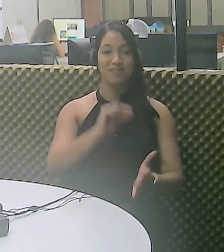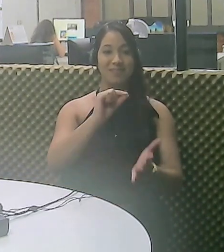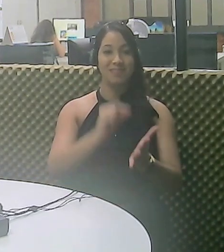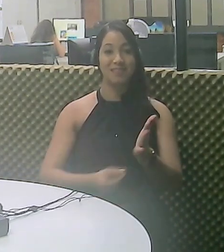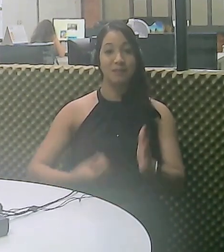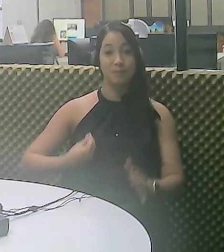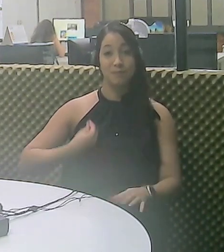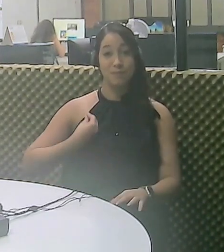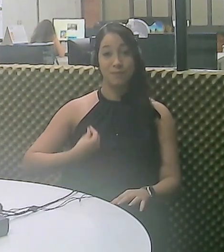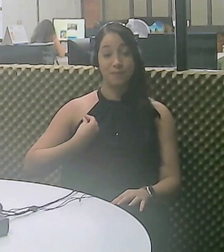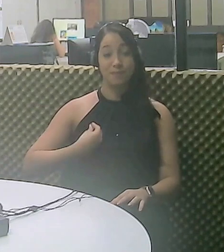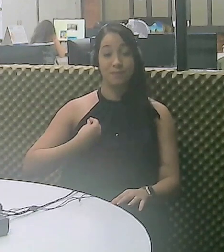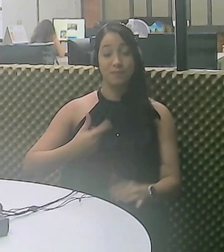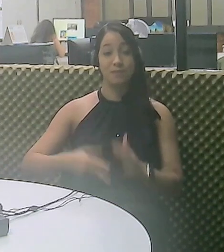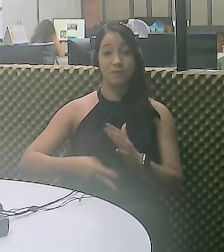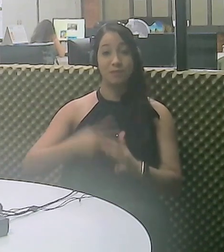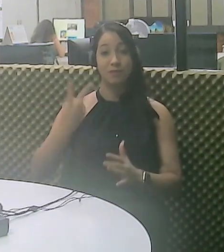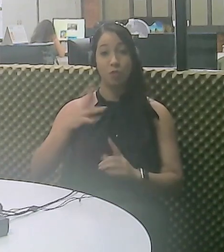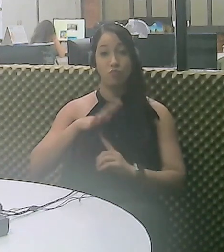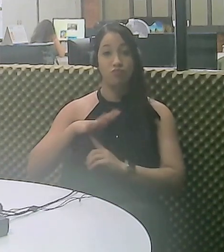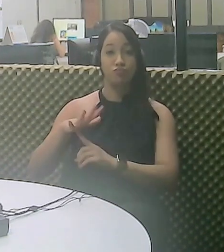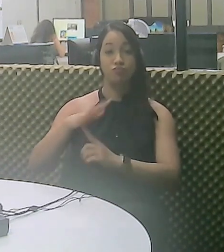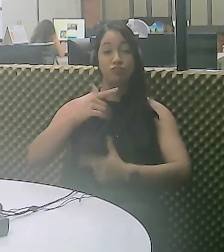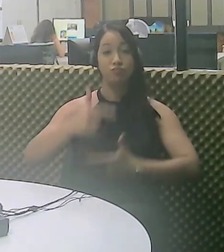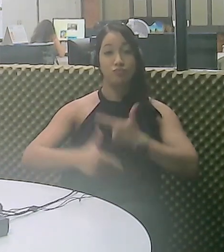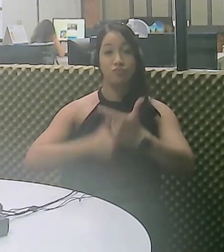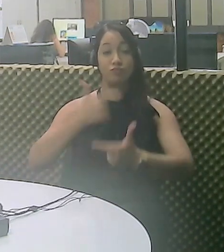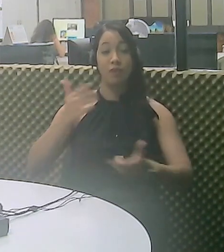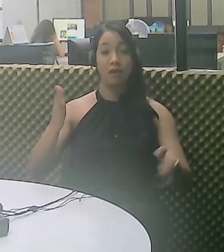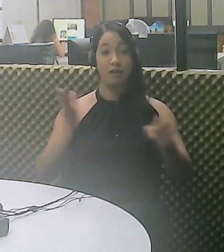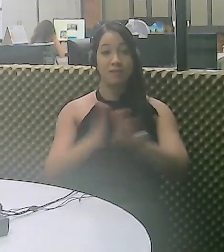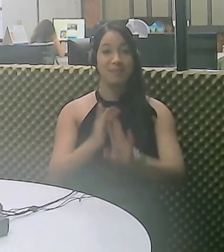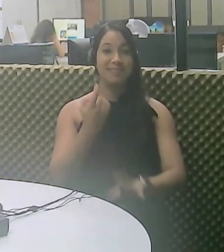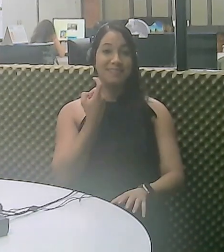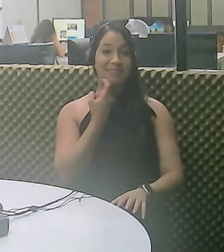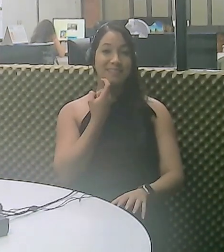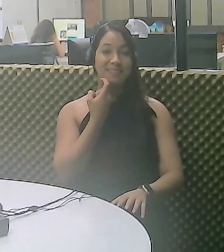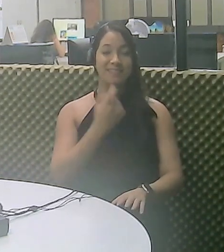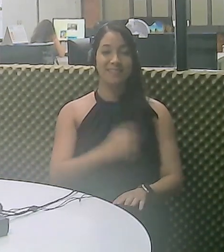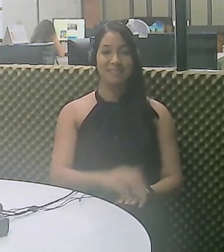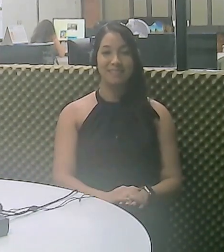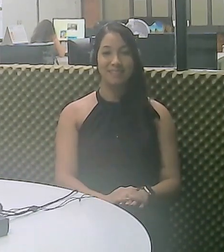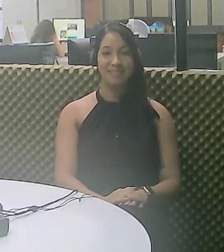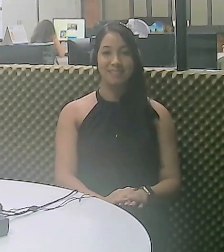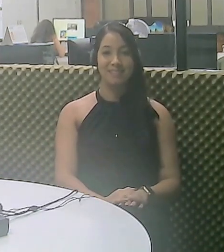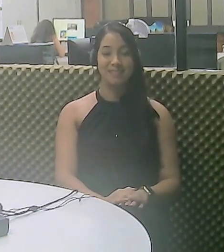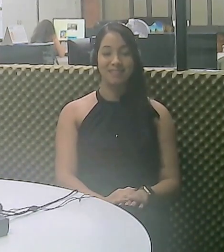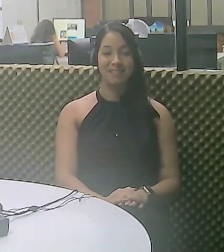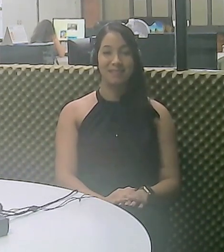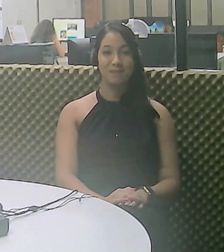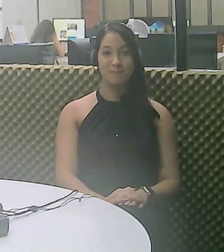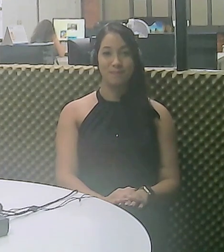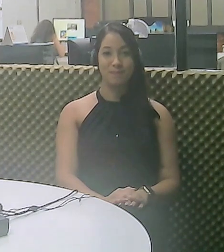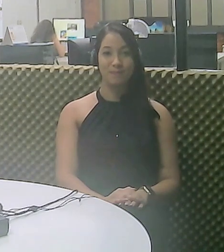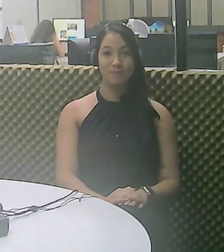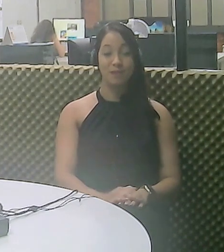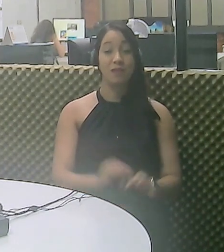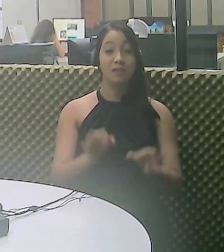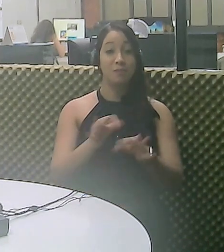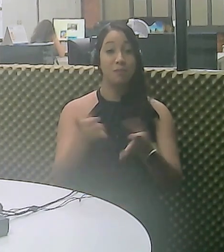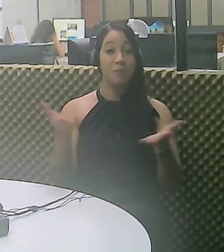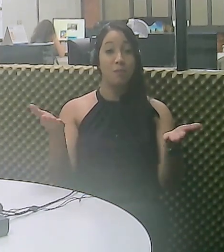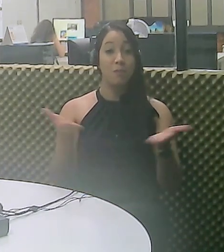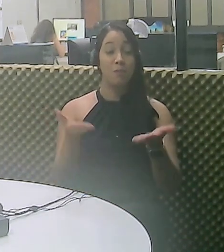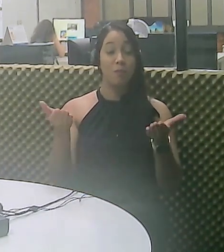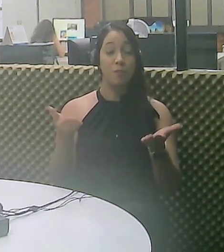Inscrições presenciais para o segundo mega feirão de empregos vão até sexta. E ainda, termina hoje o